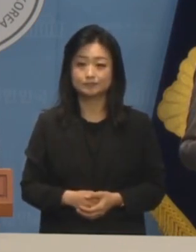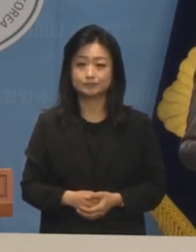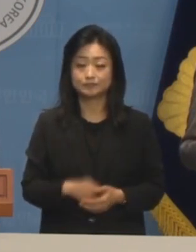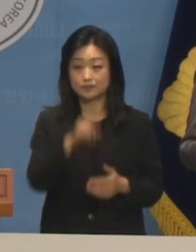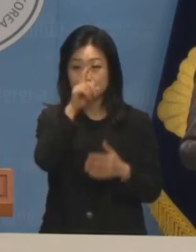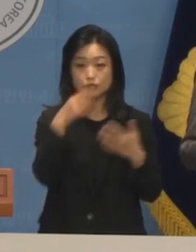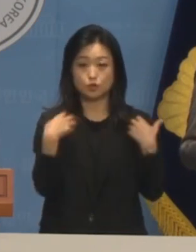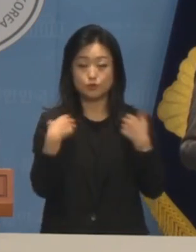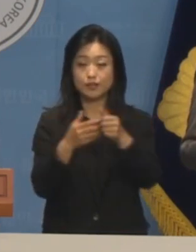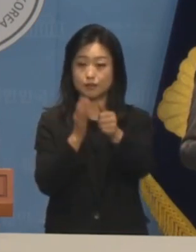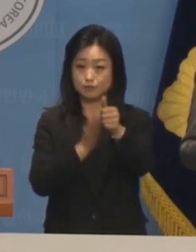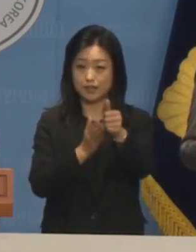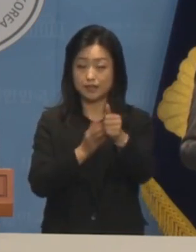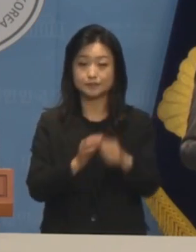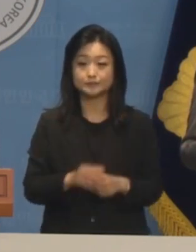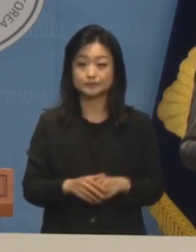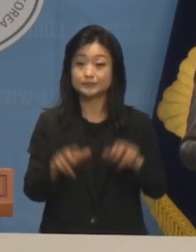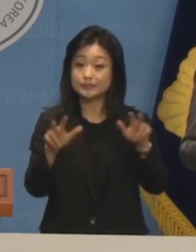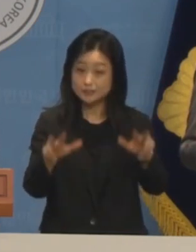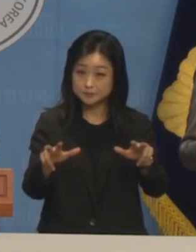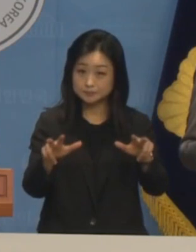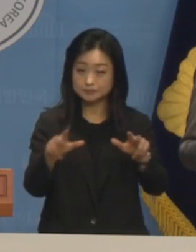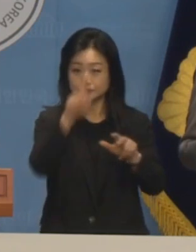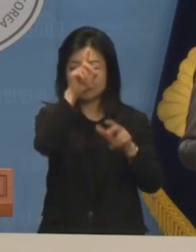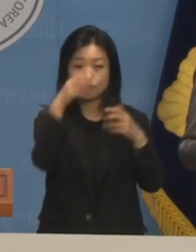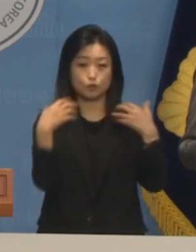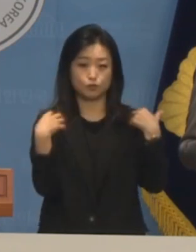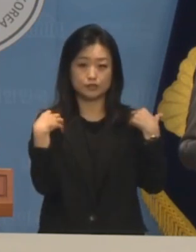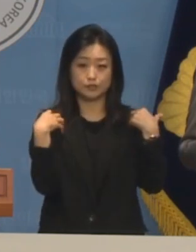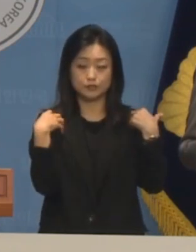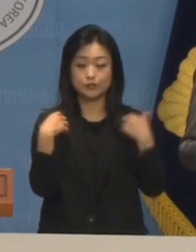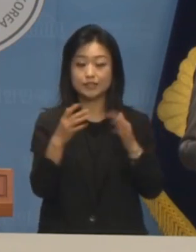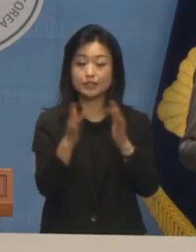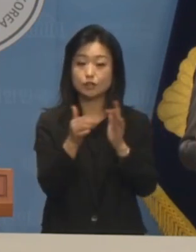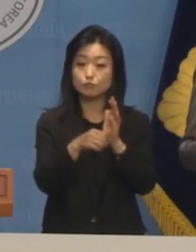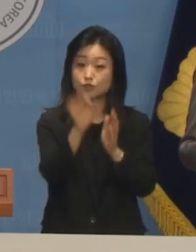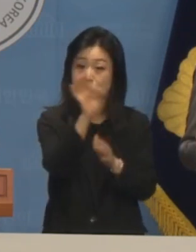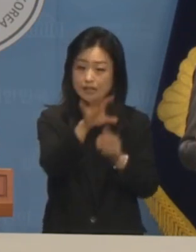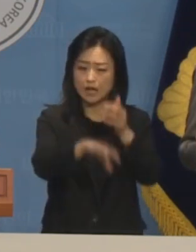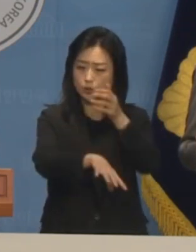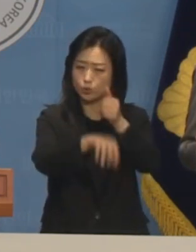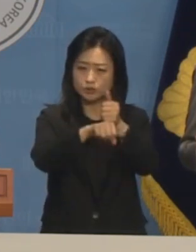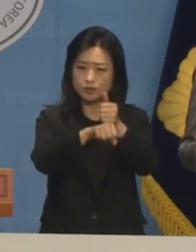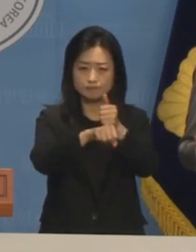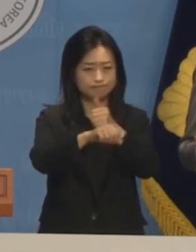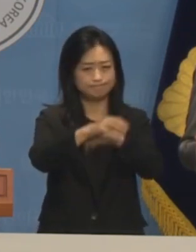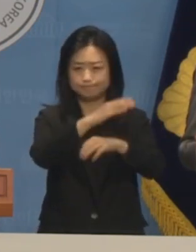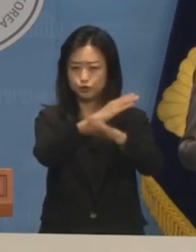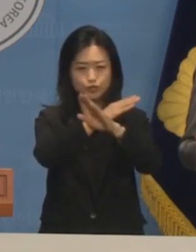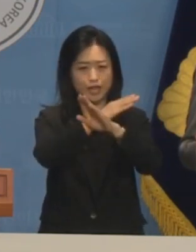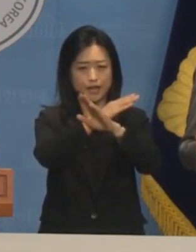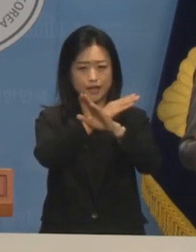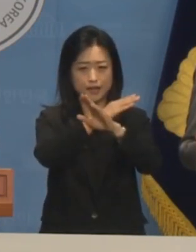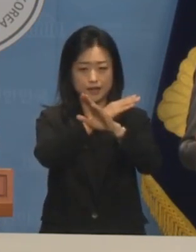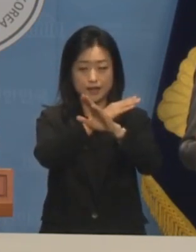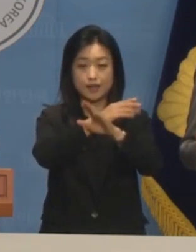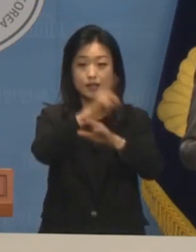정부에 촉구합니다. 지금이라도 정부는 즉시 온라인 플랫폼 독점 규제에 관한 정부